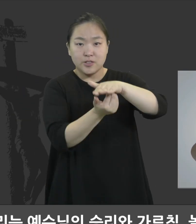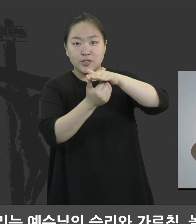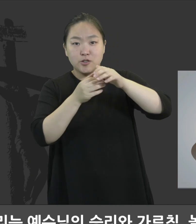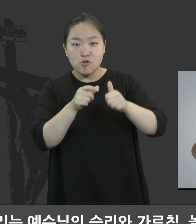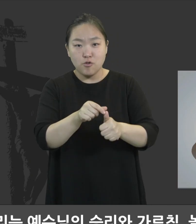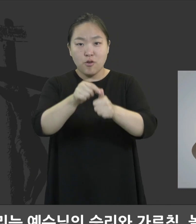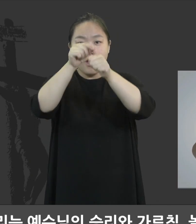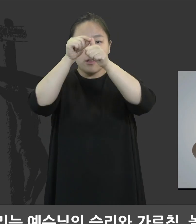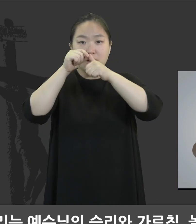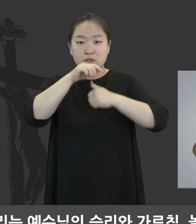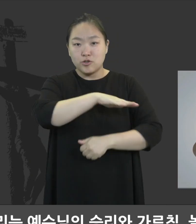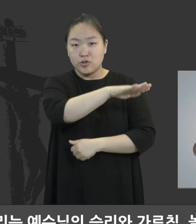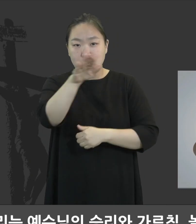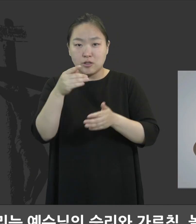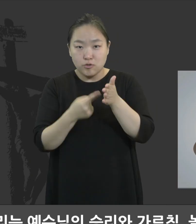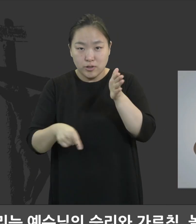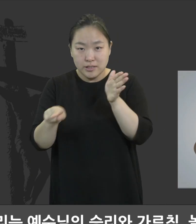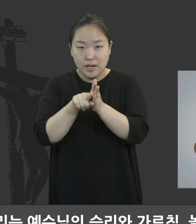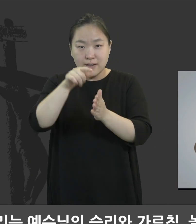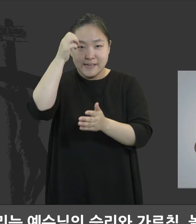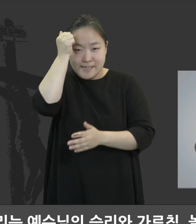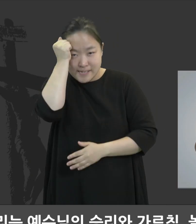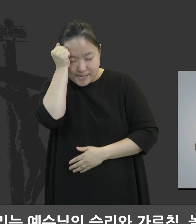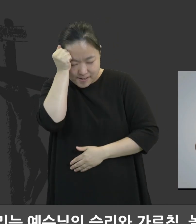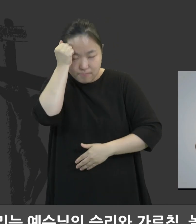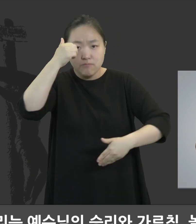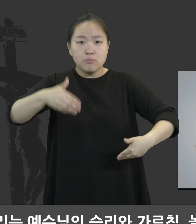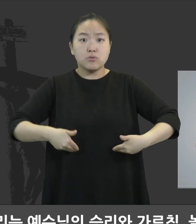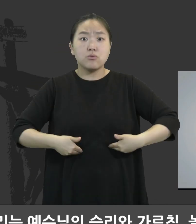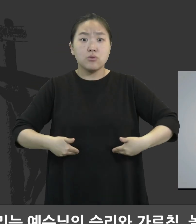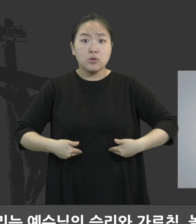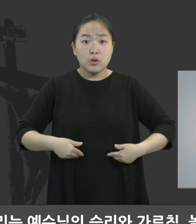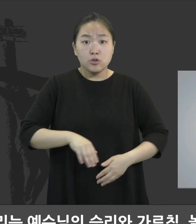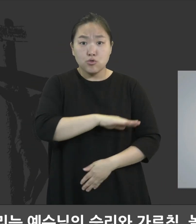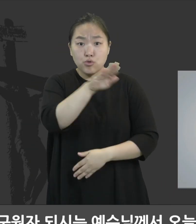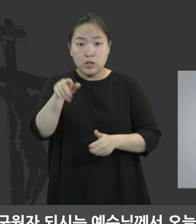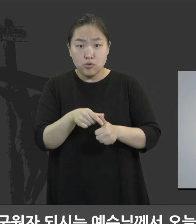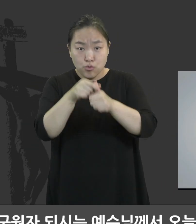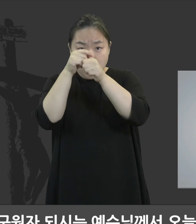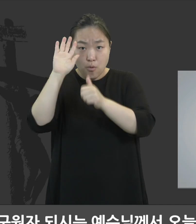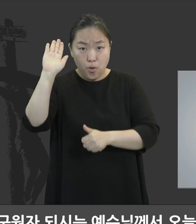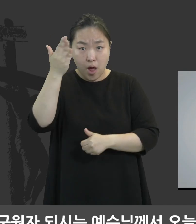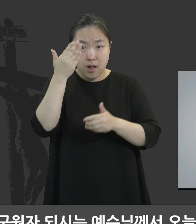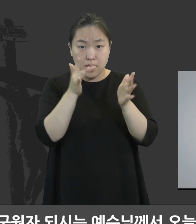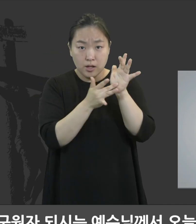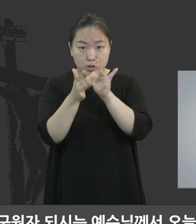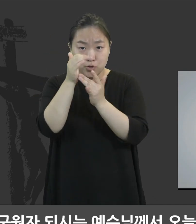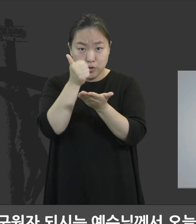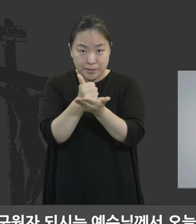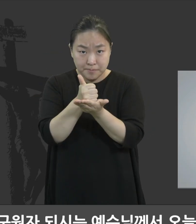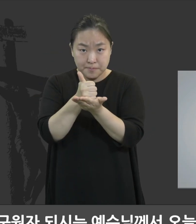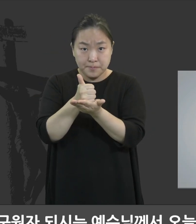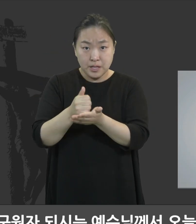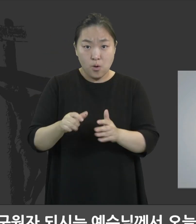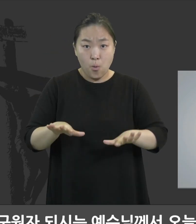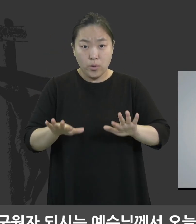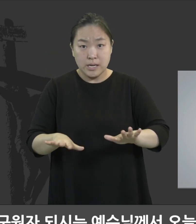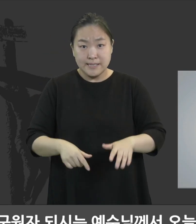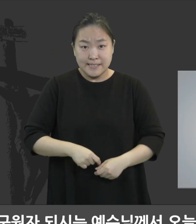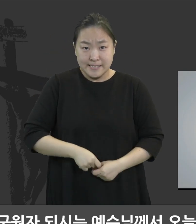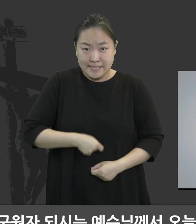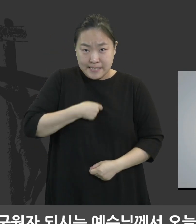그가 이루신 구원이 우리를 위한 것임을 기억해야 합니다. 우리의 구원자 되시는